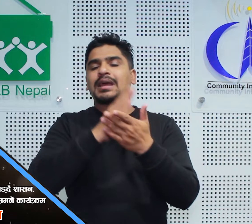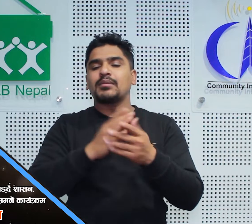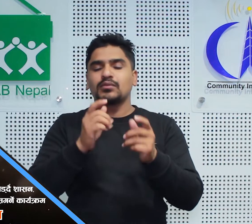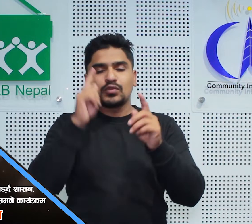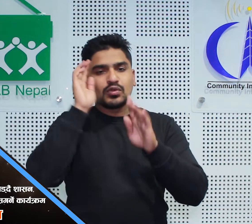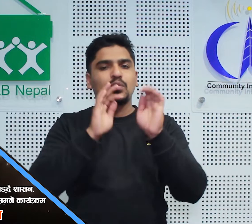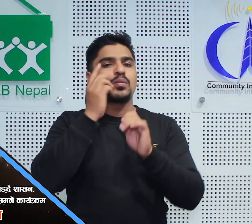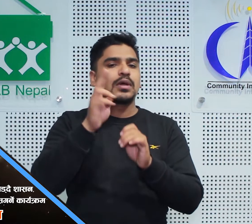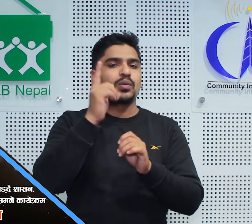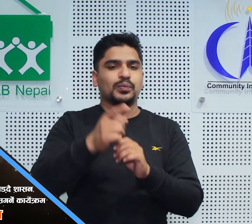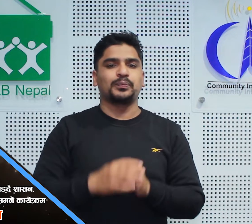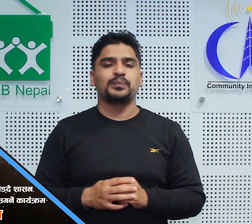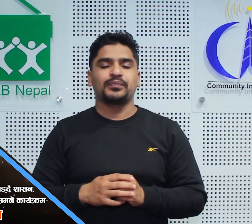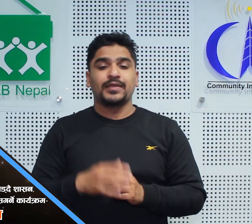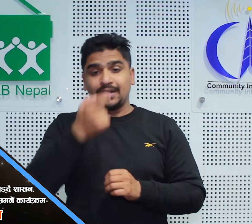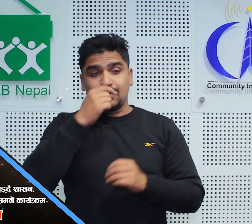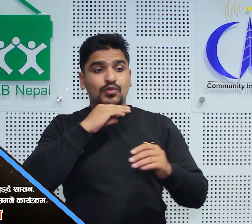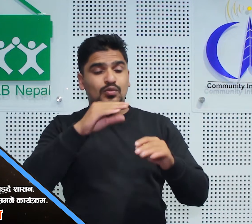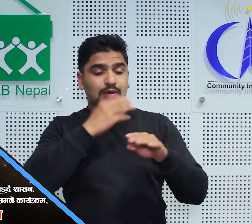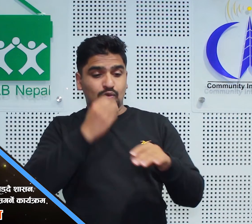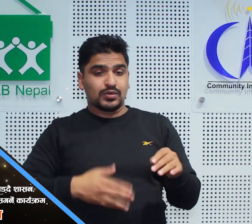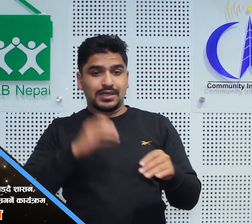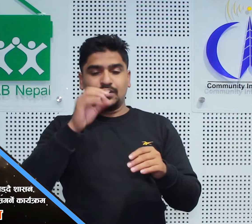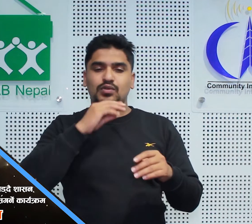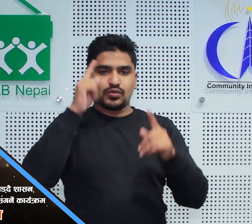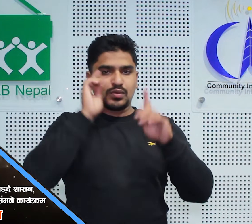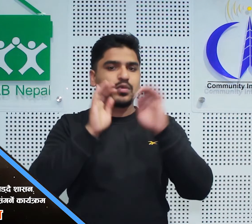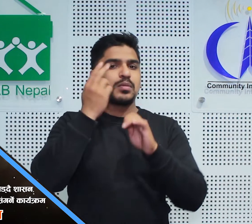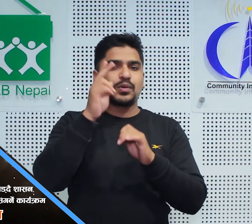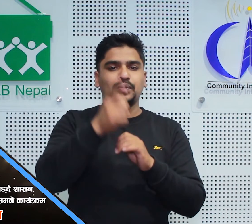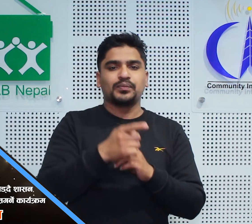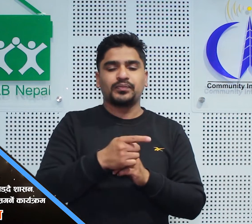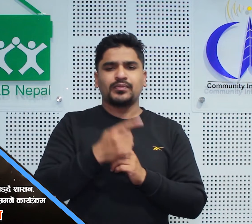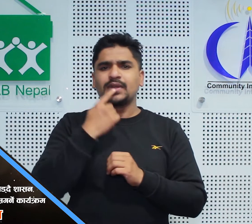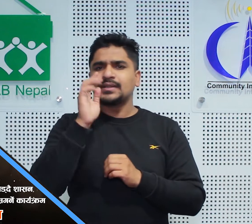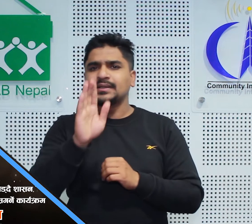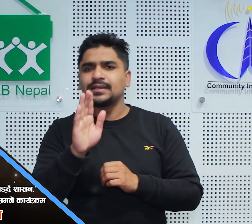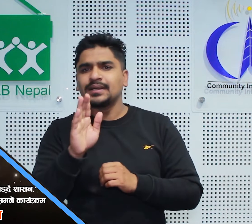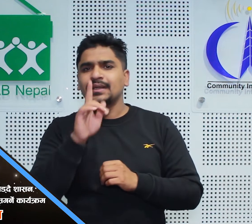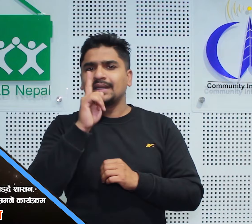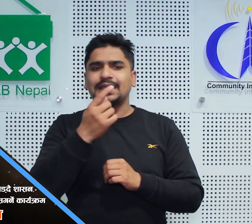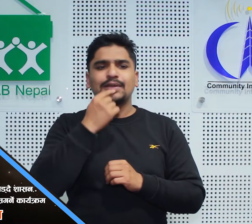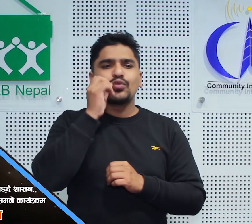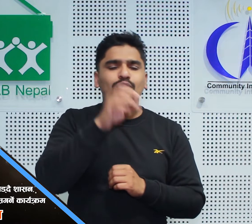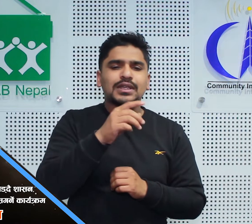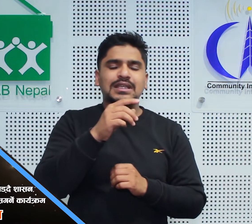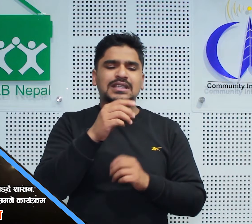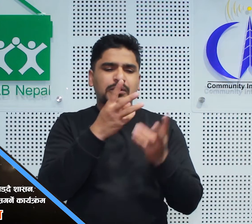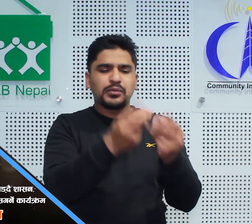भयो, गाउँमै युवाहरूलाई रोजगारी दिन सम्भव भयो। भनिन्छ नि, एक थुकी सुकी सय थुकी नदी,